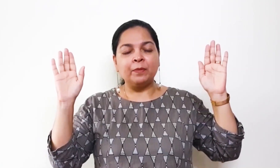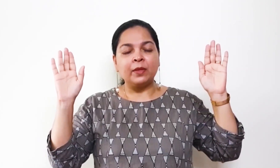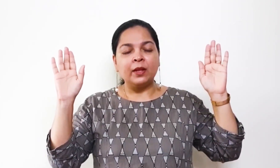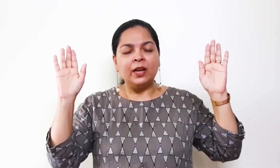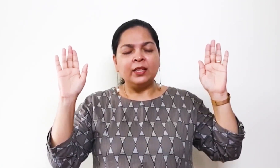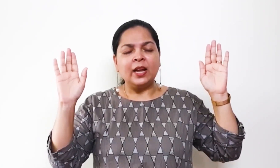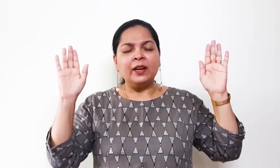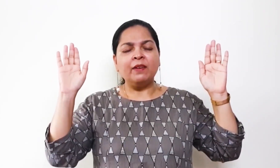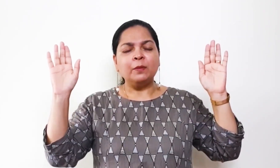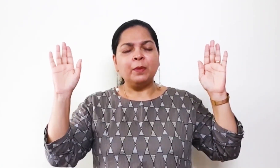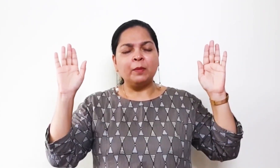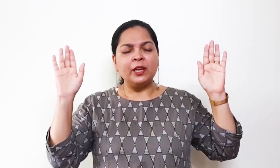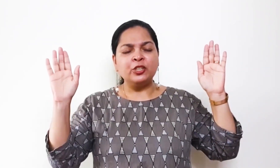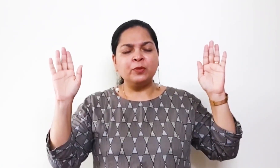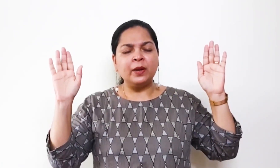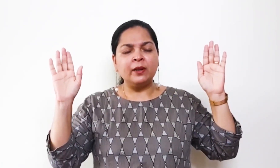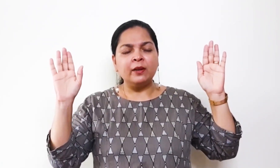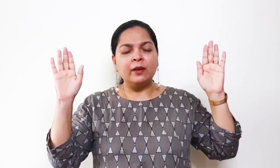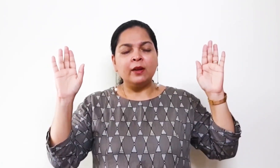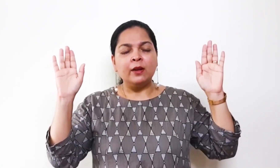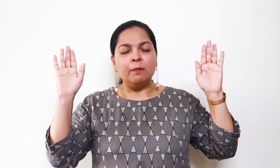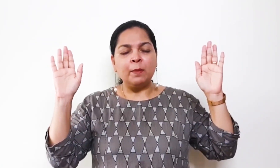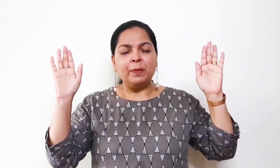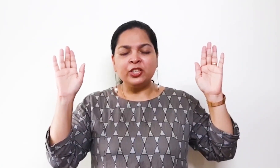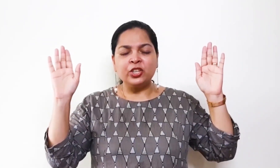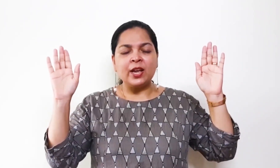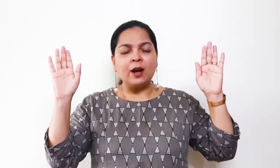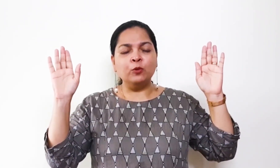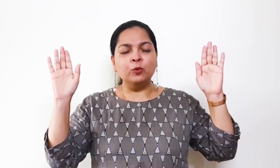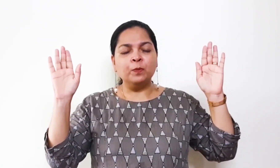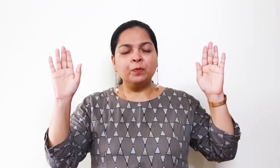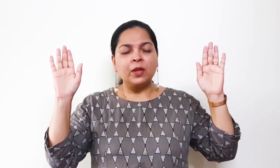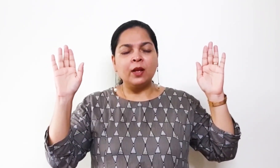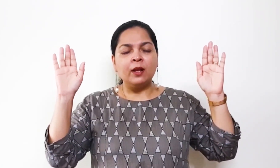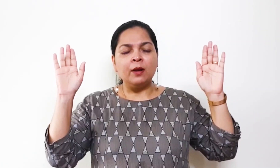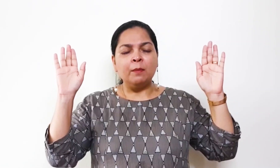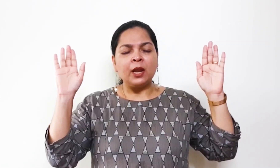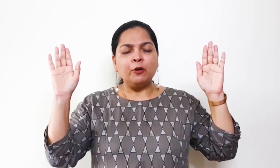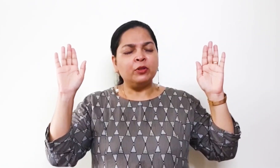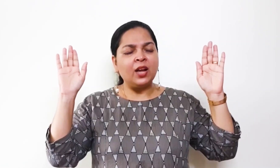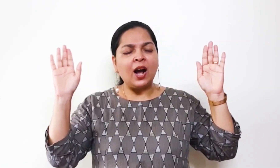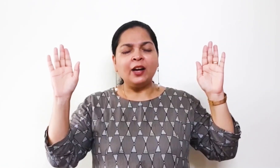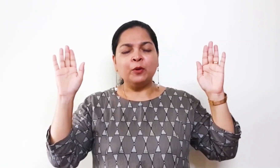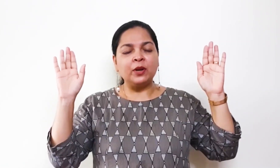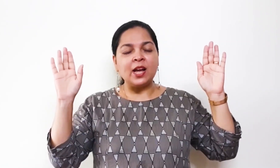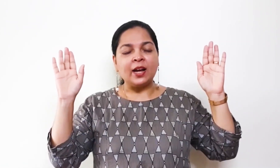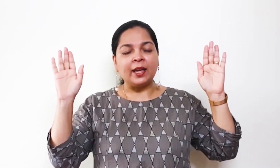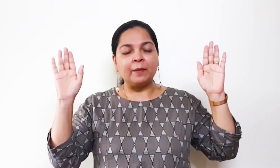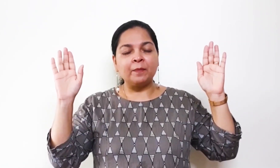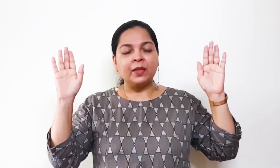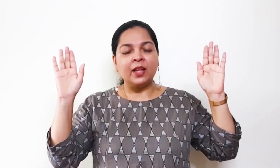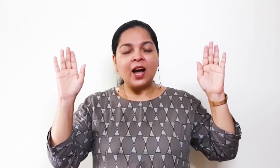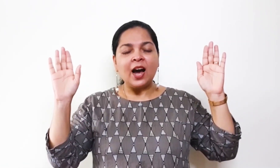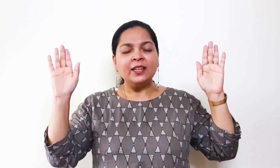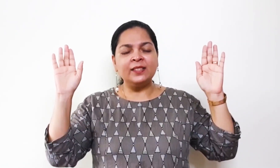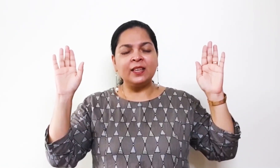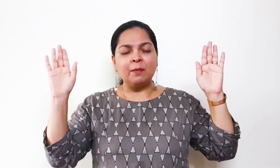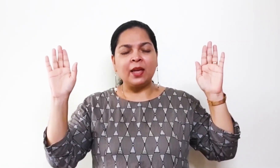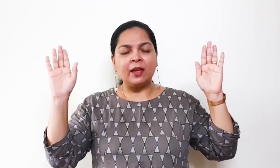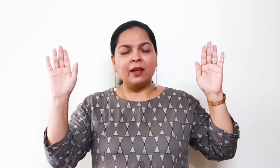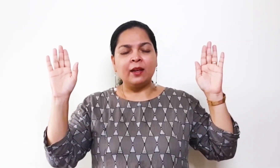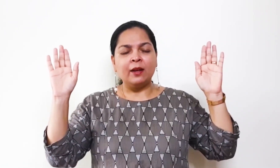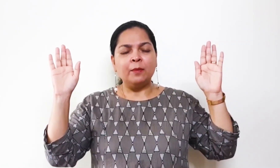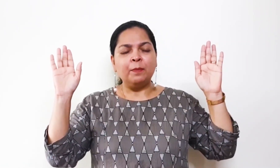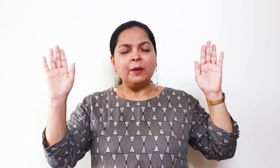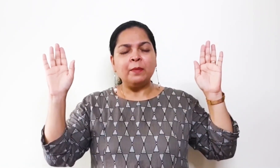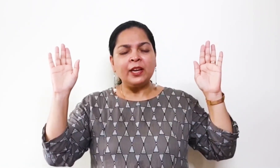लिए। धन्यवाद परमेश्वर, मैं बच गया हूँ, मेरा उद्धार हो गया है। आज से